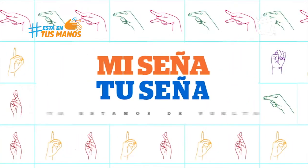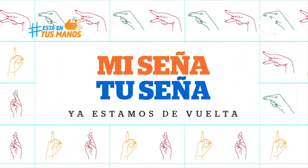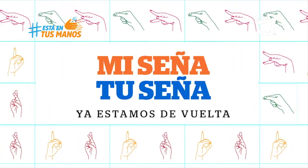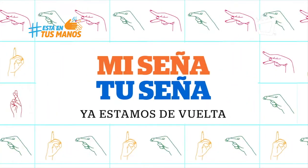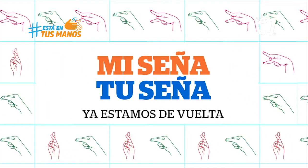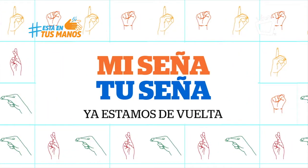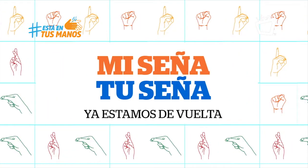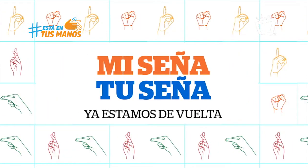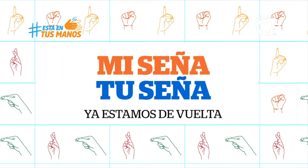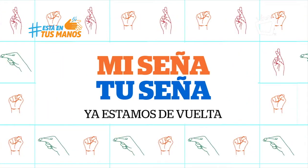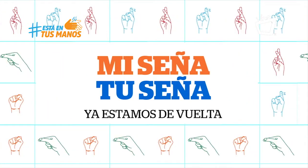a